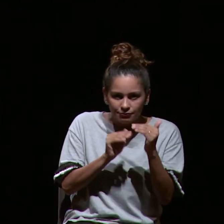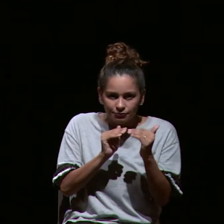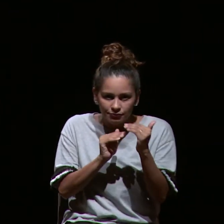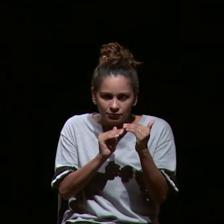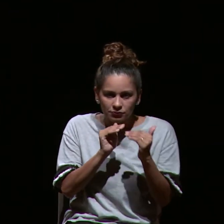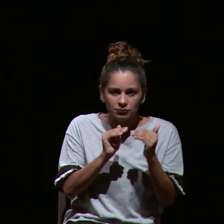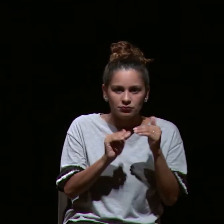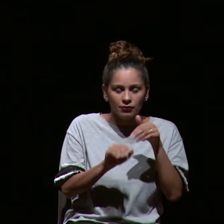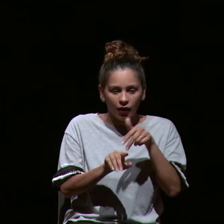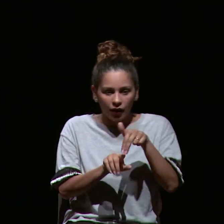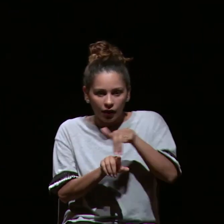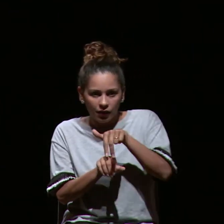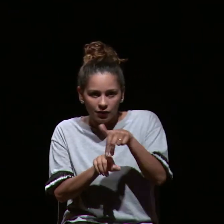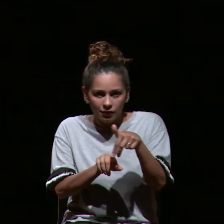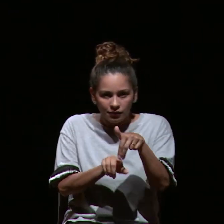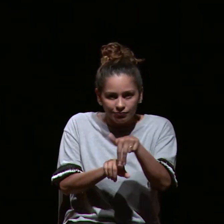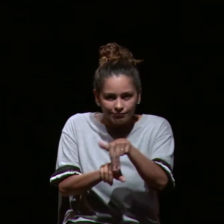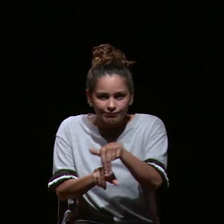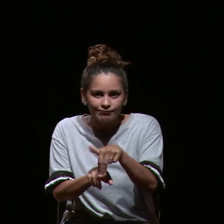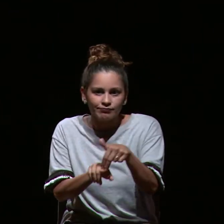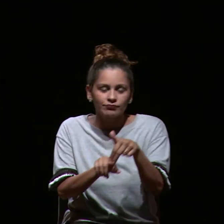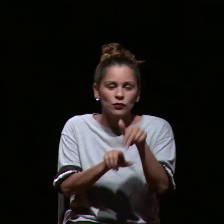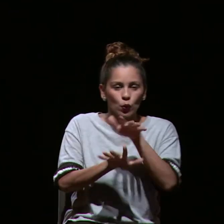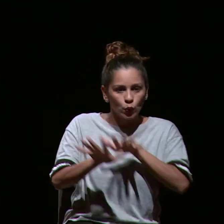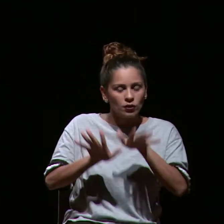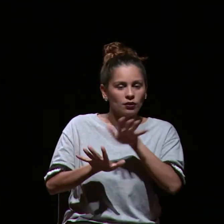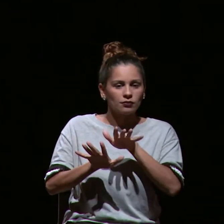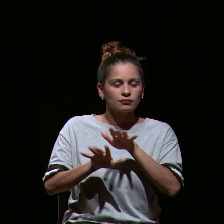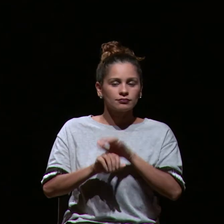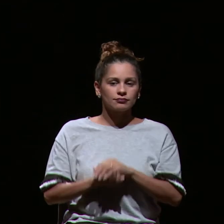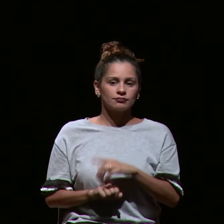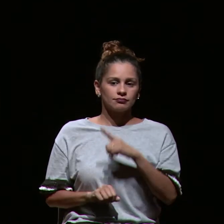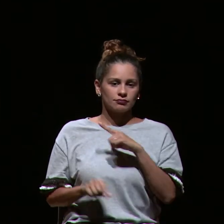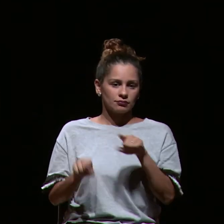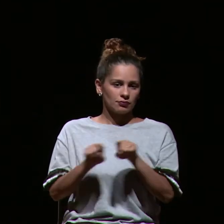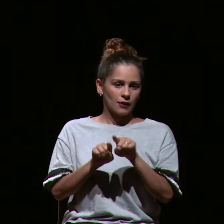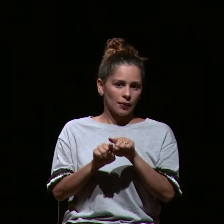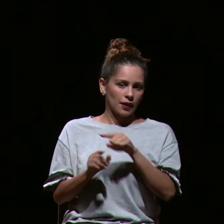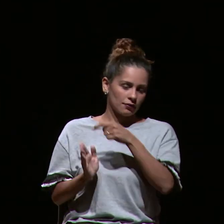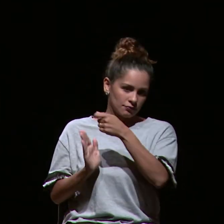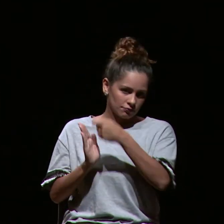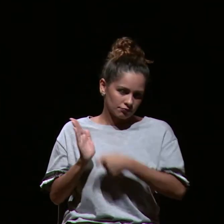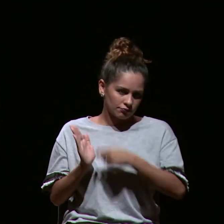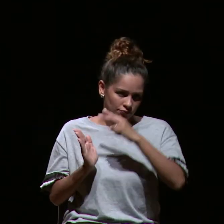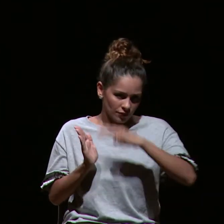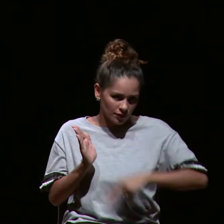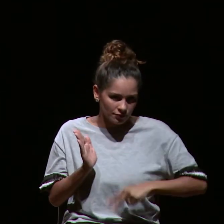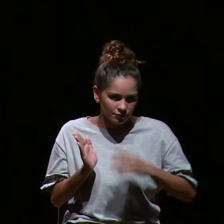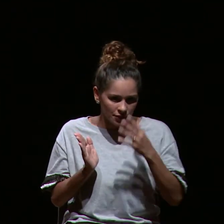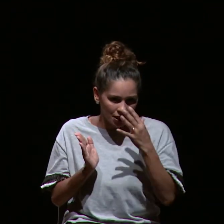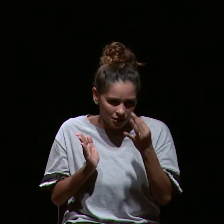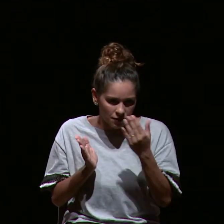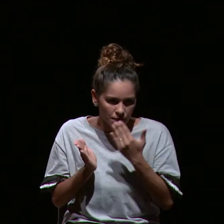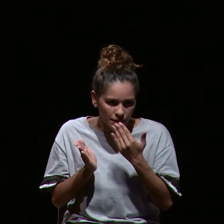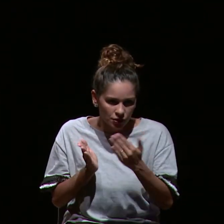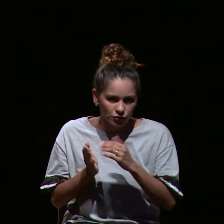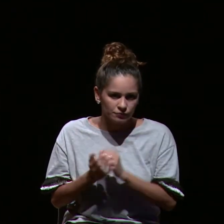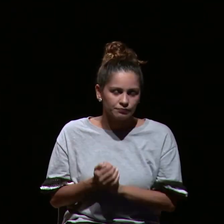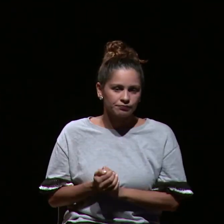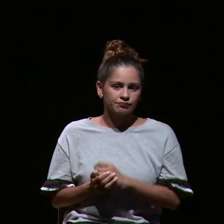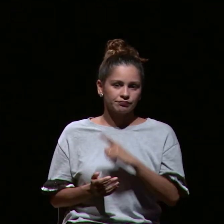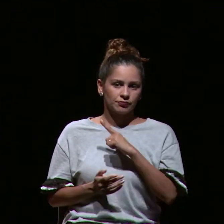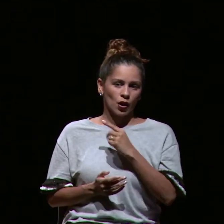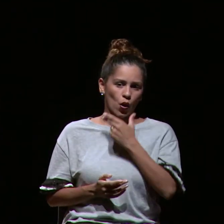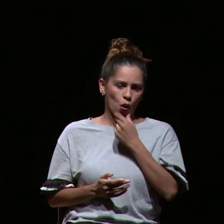peço um pouquinho de paciência mais uma vez, pois os trechos são bastante significativos para o nosso contexto, Manzano indica ter aproximadamente 20